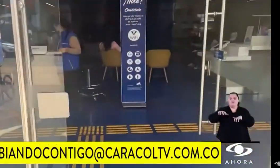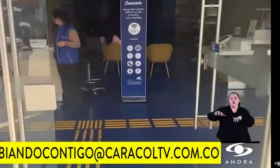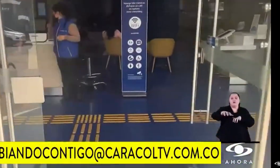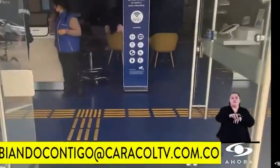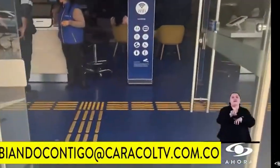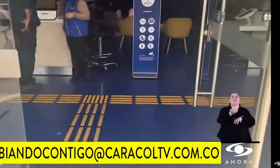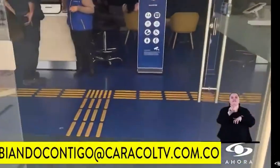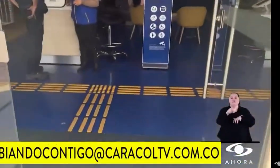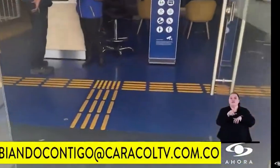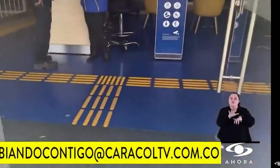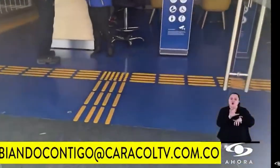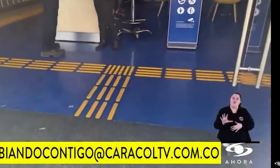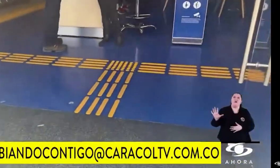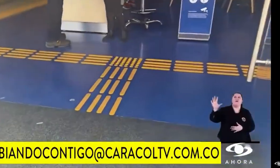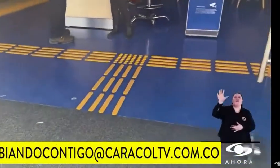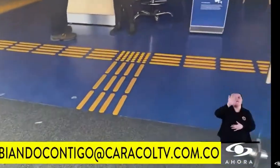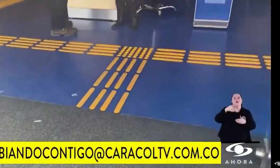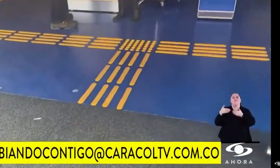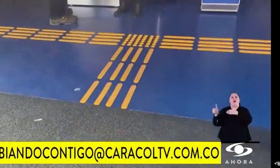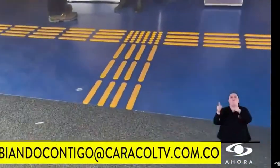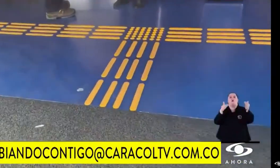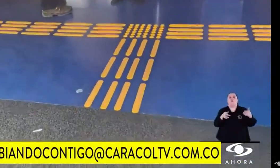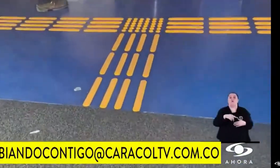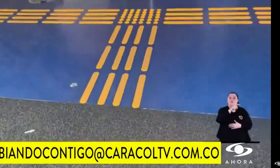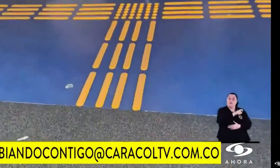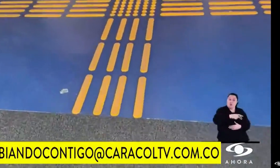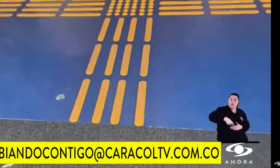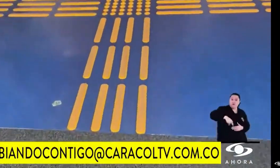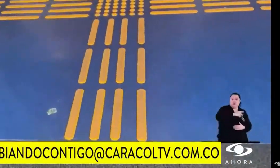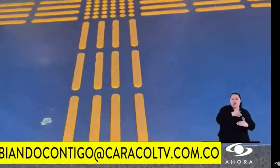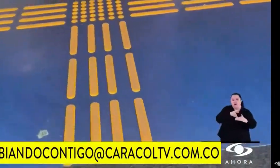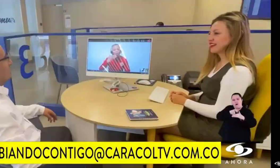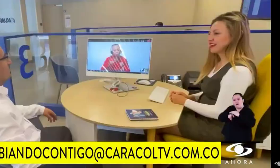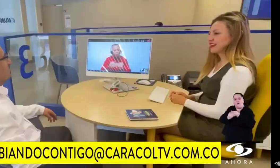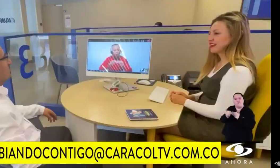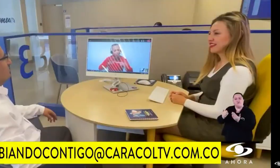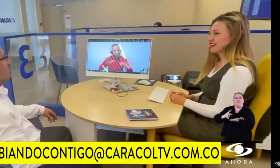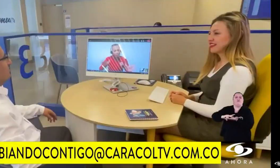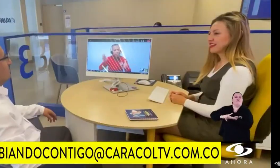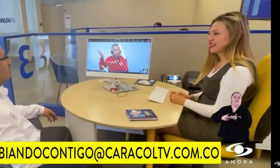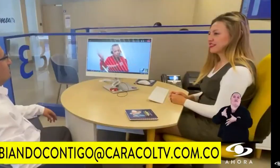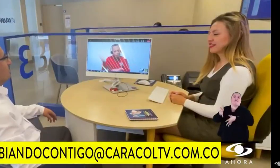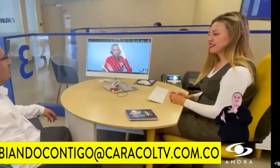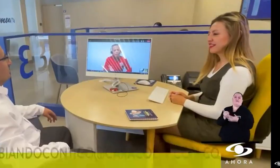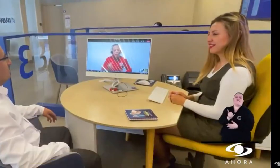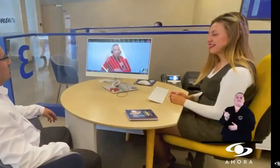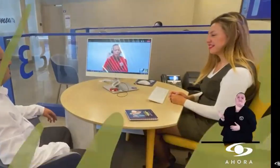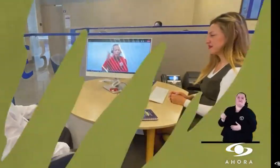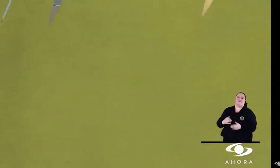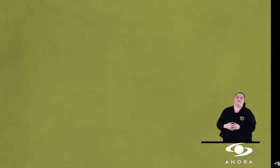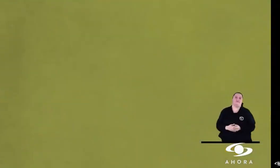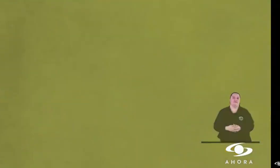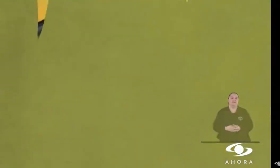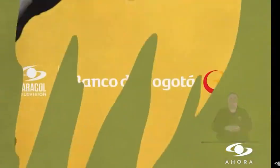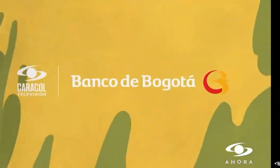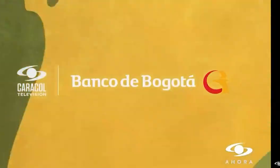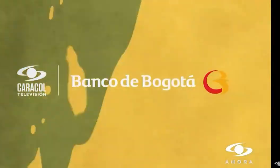60 oficinas serán habilitadas en todo el territorio nacional para que los usuarios tengan acceso a interpretación de lenguaje de señas.